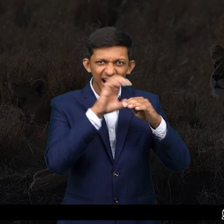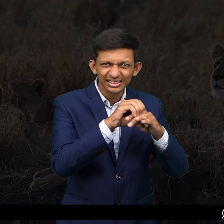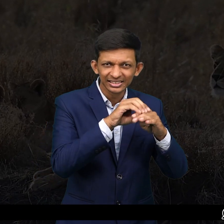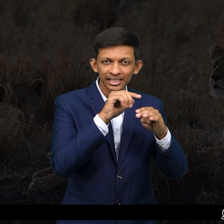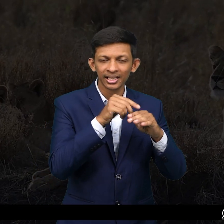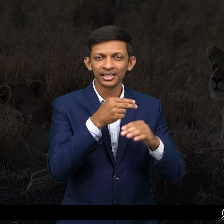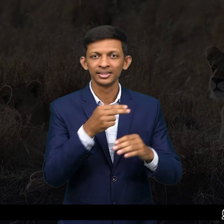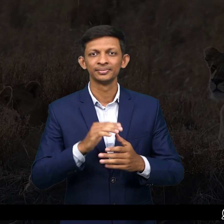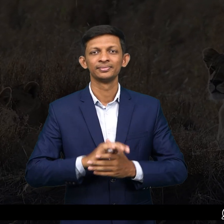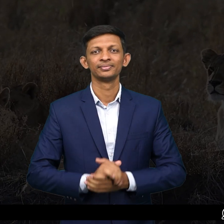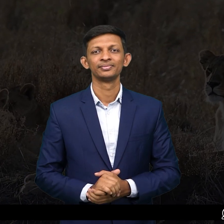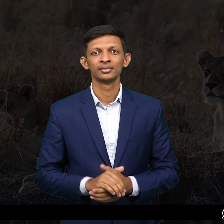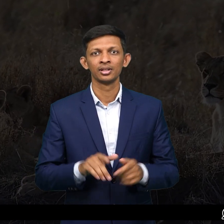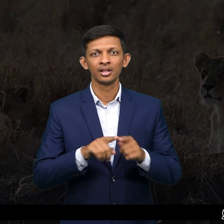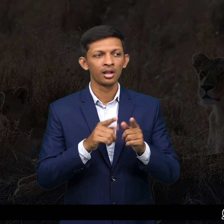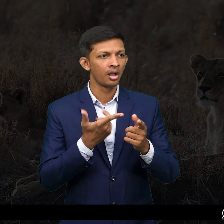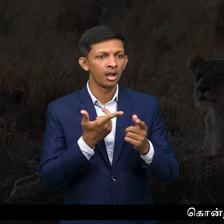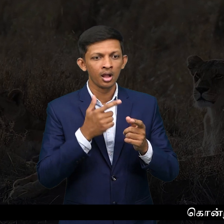இரை,